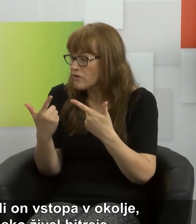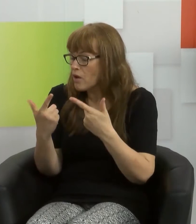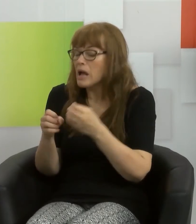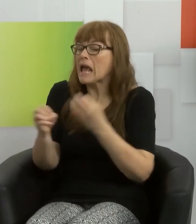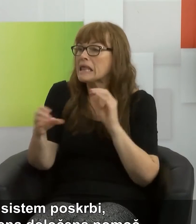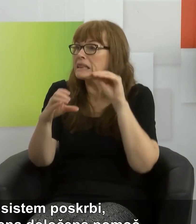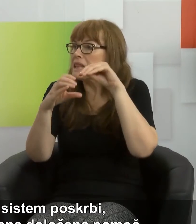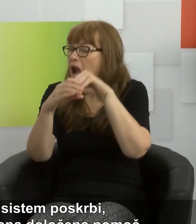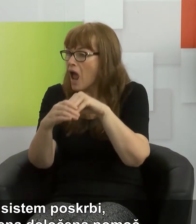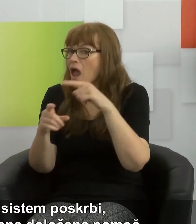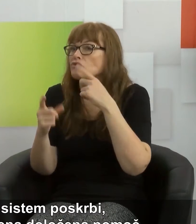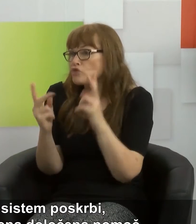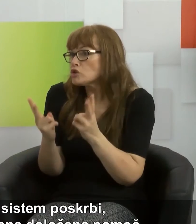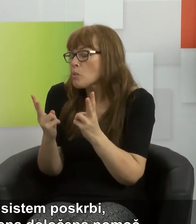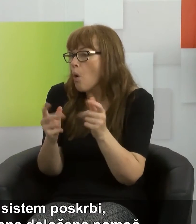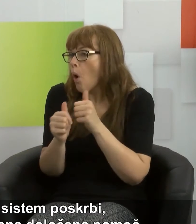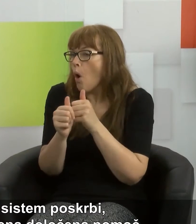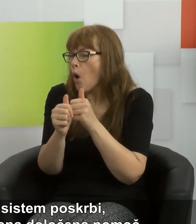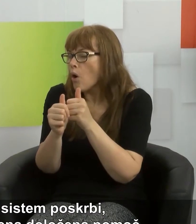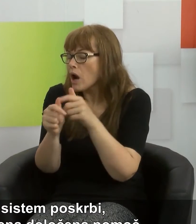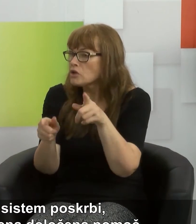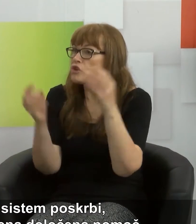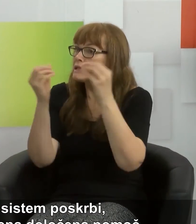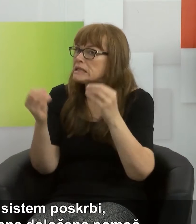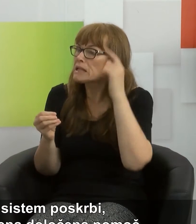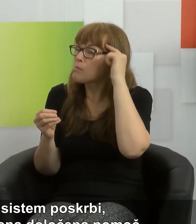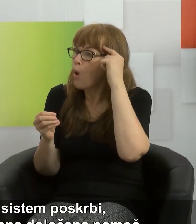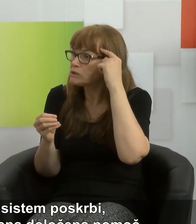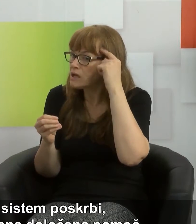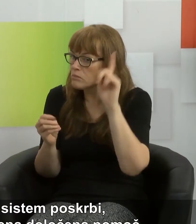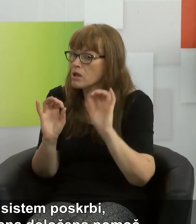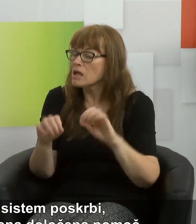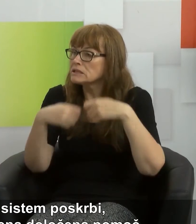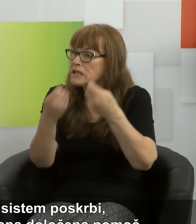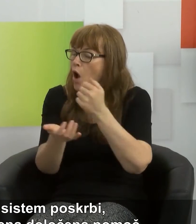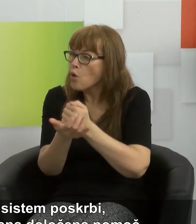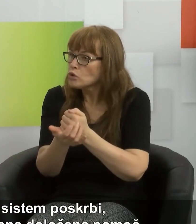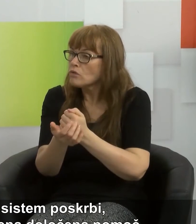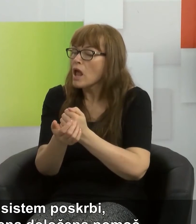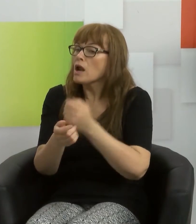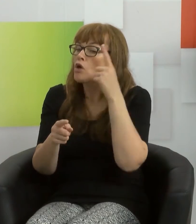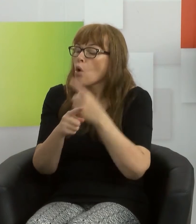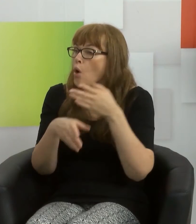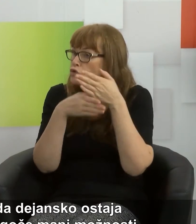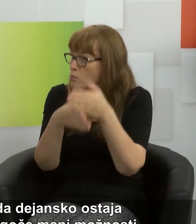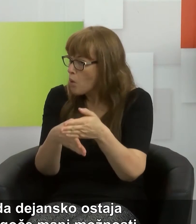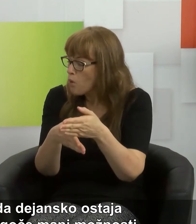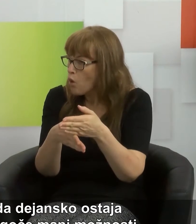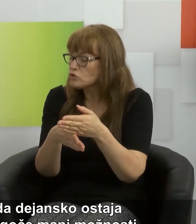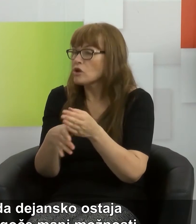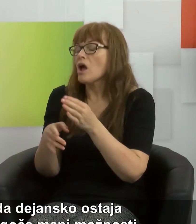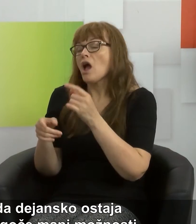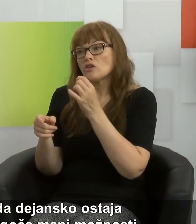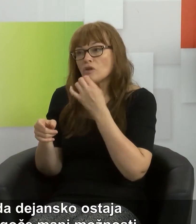hitreje, če ga zmore, če sistem poskrbi tako, da mu je zagotovljena določena pomoč. Če ne, je